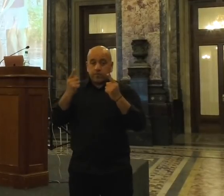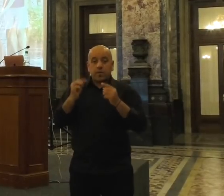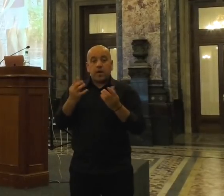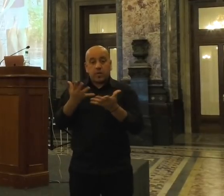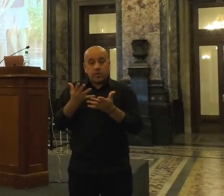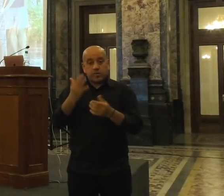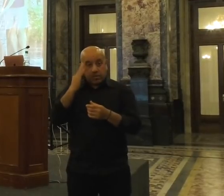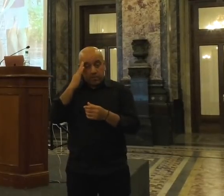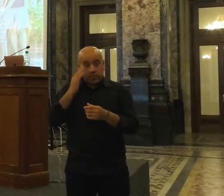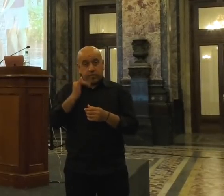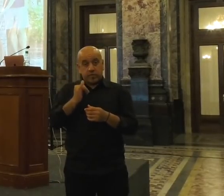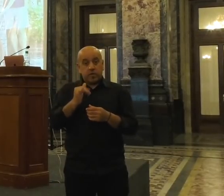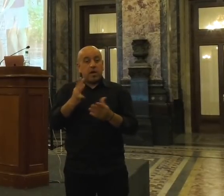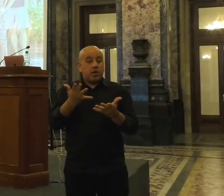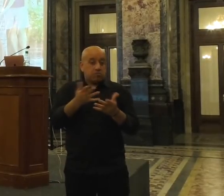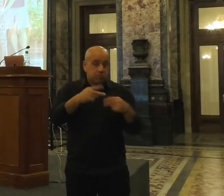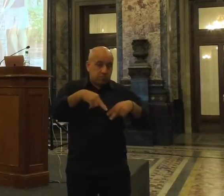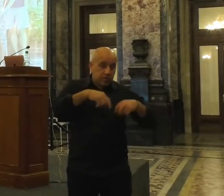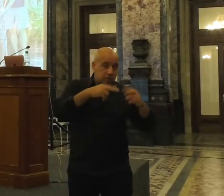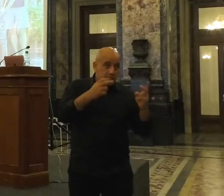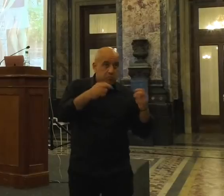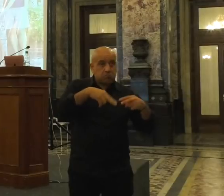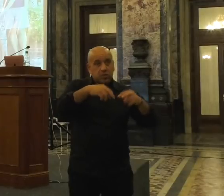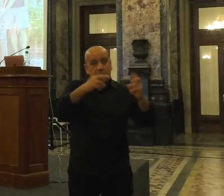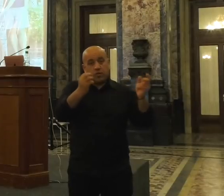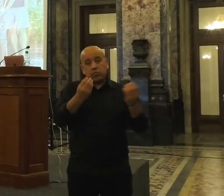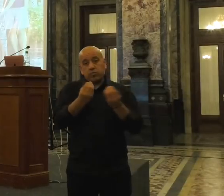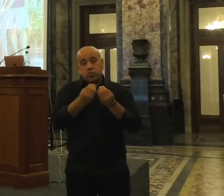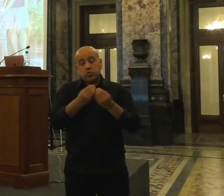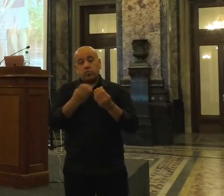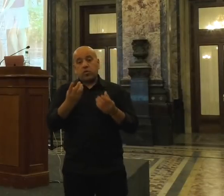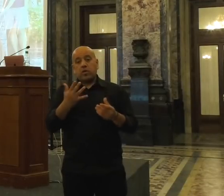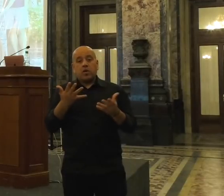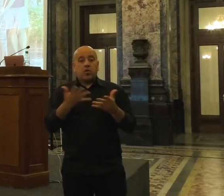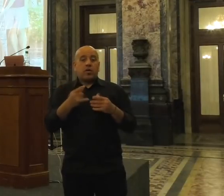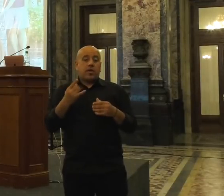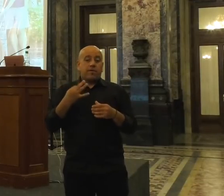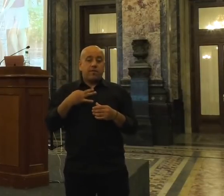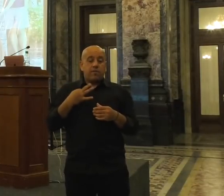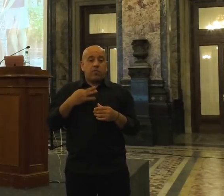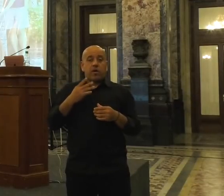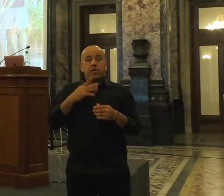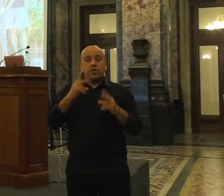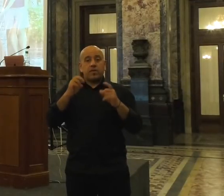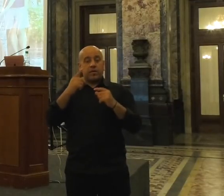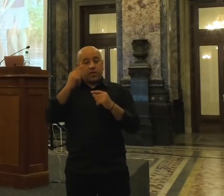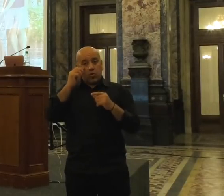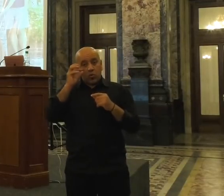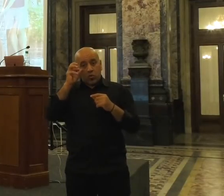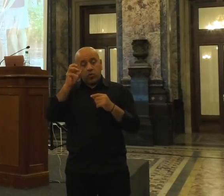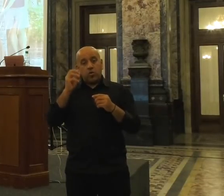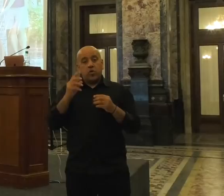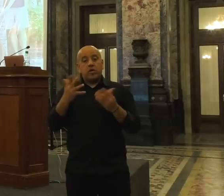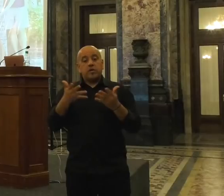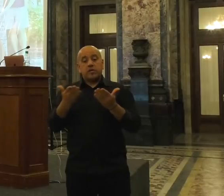ahora sabemos, se está investigando mucho en esto, ¿no? Pero porque vivimos más, hay mucha mácula degenerativa, por ejemplo, y